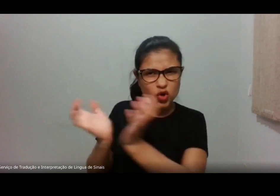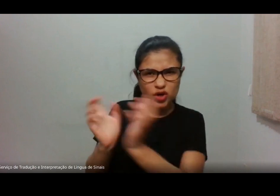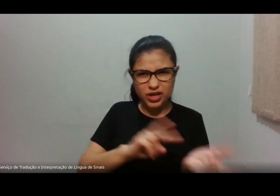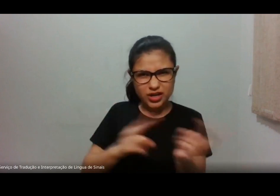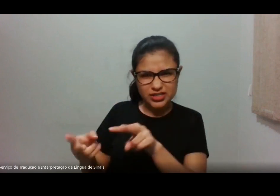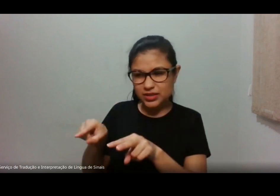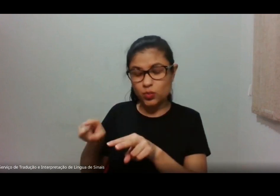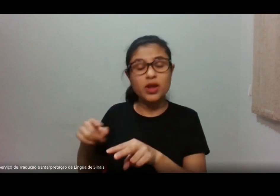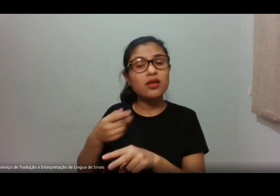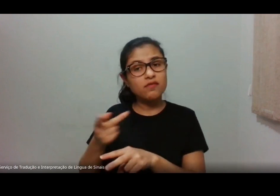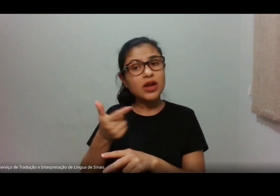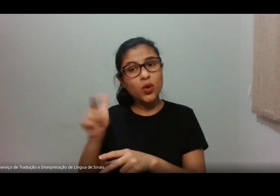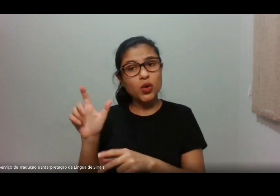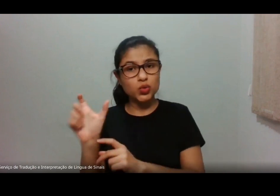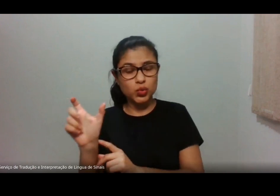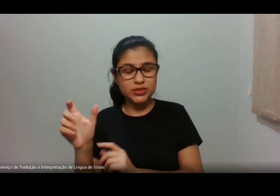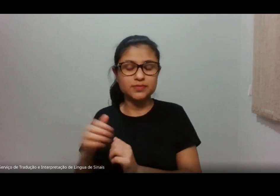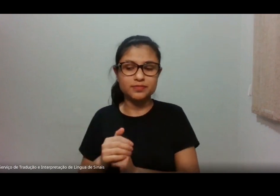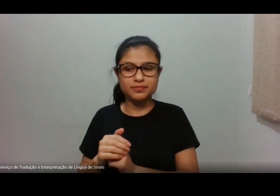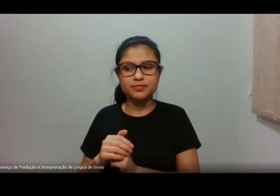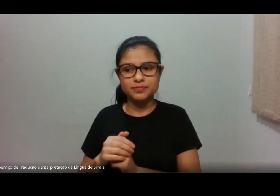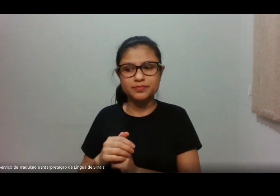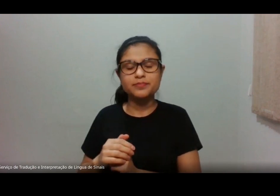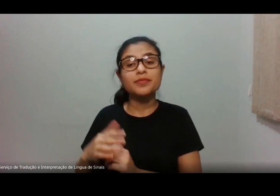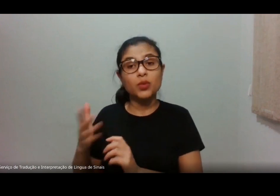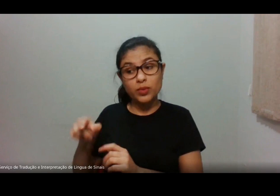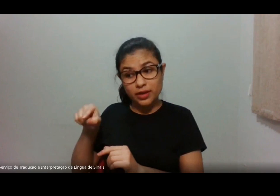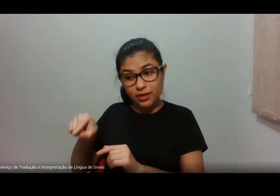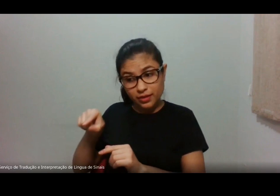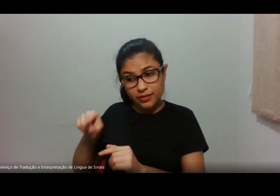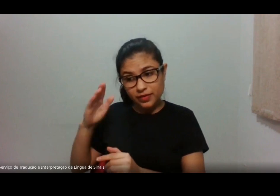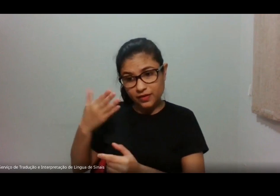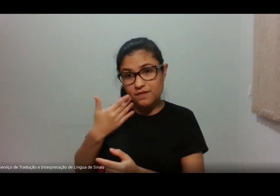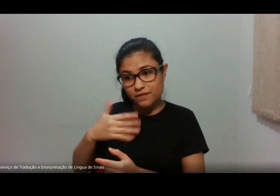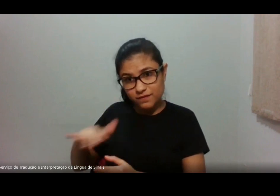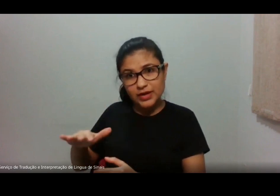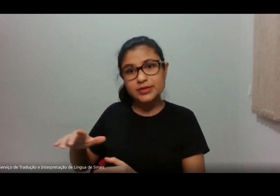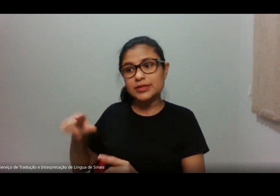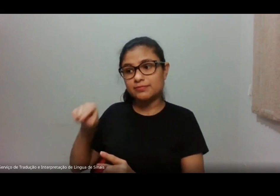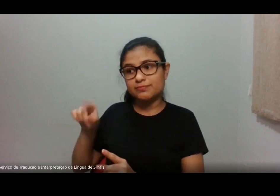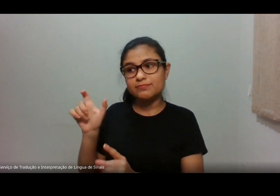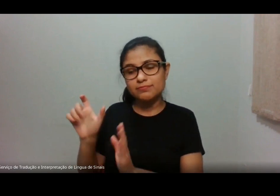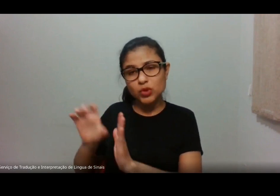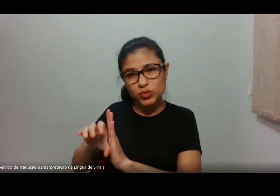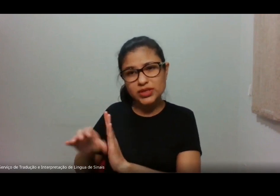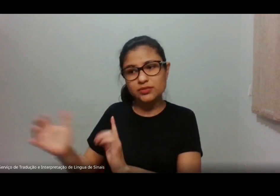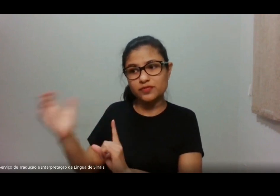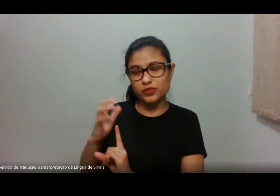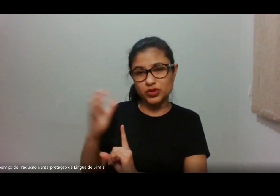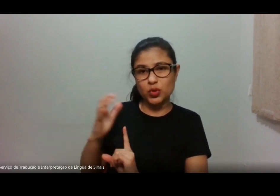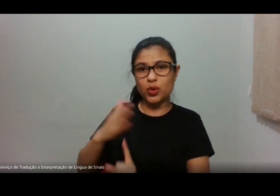transfuga, transfúgio, sem dúvida pesou muito em relação ao meu jeito, em relação ao mundo